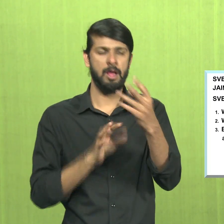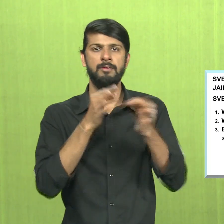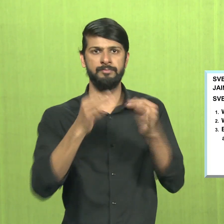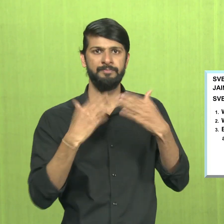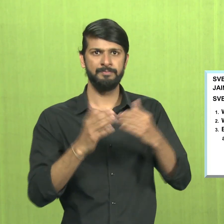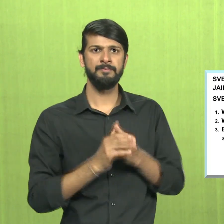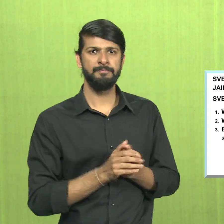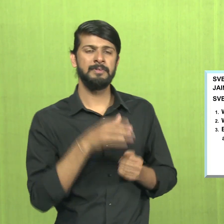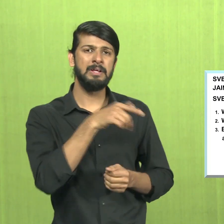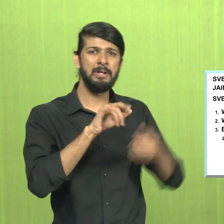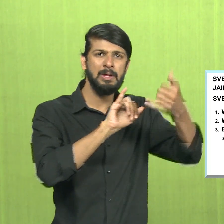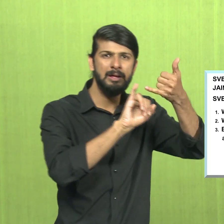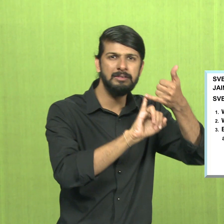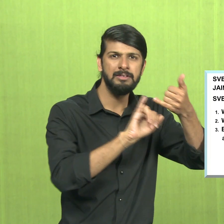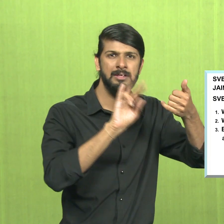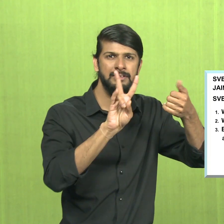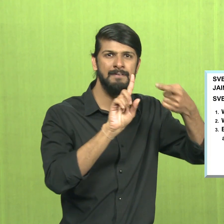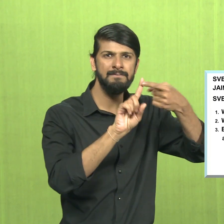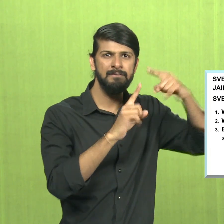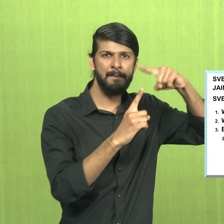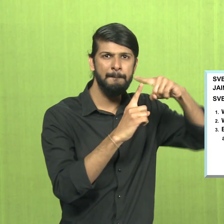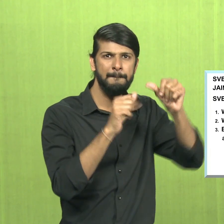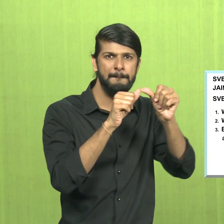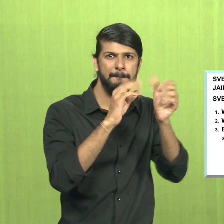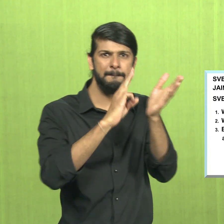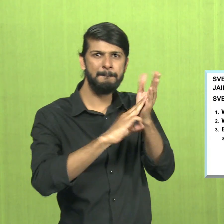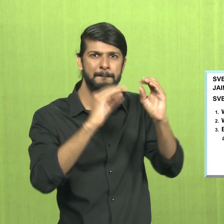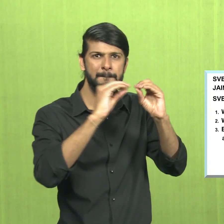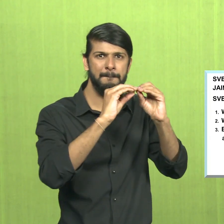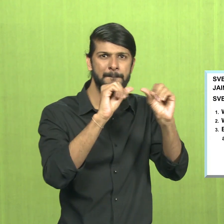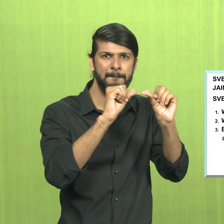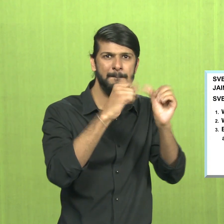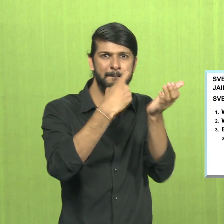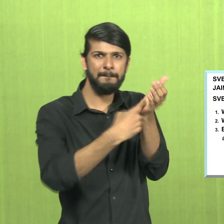हाउ टू मेजर सेक्ट्स आफ जैनिज्म वास नॉट न स्वेतांबरा अ